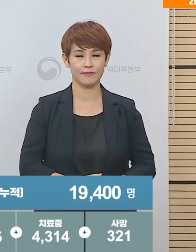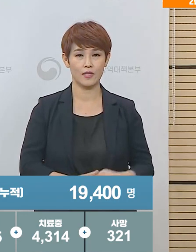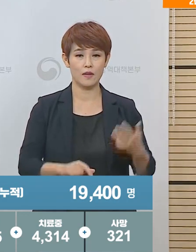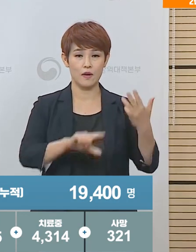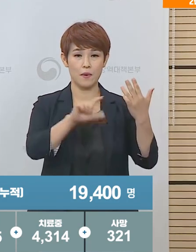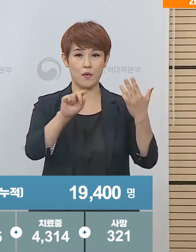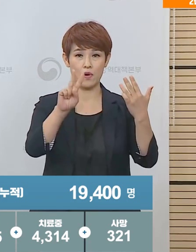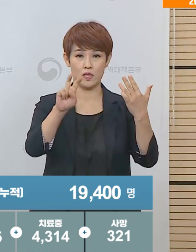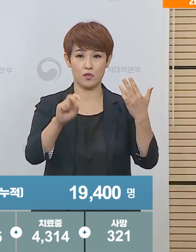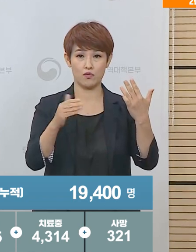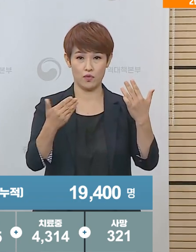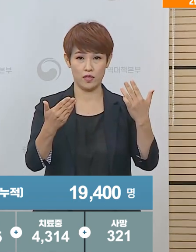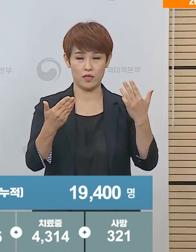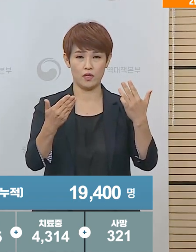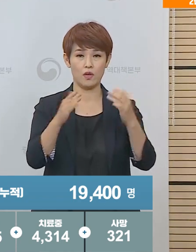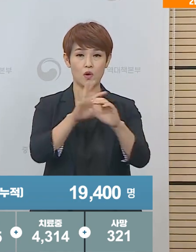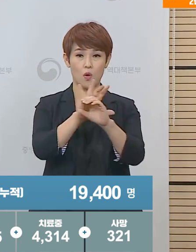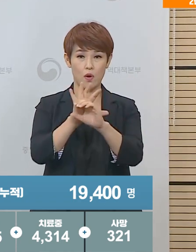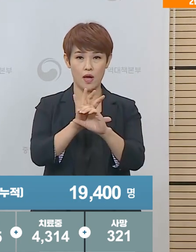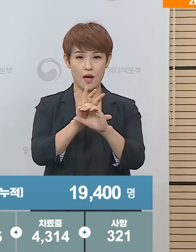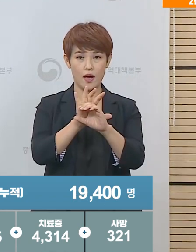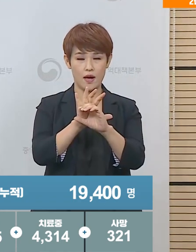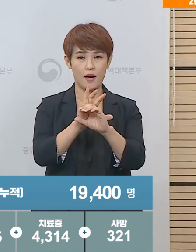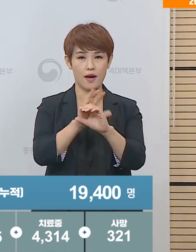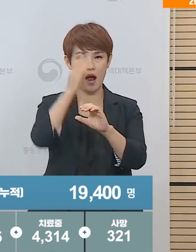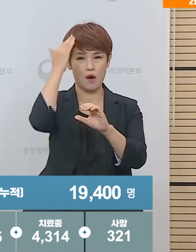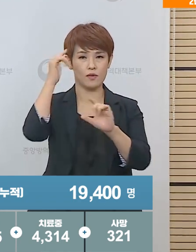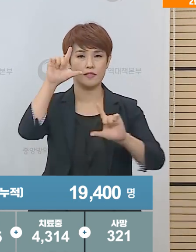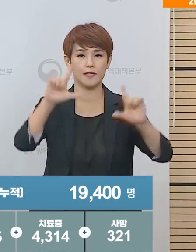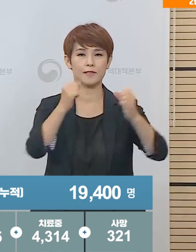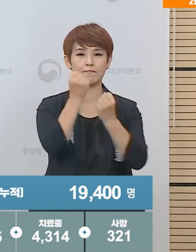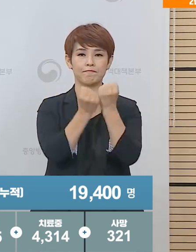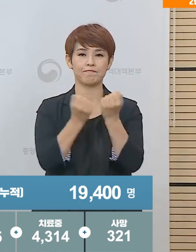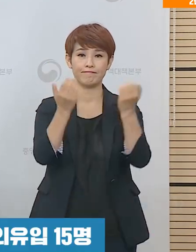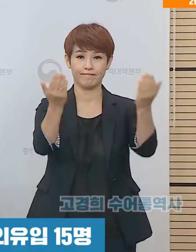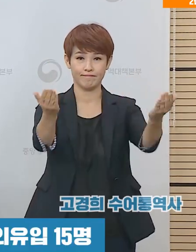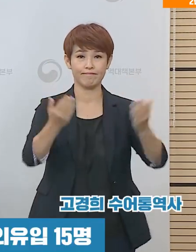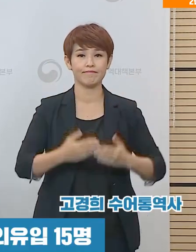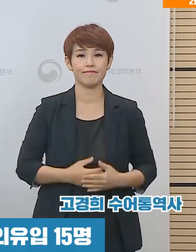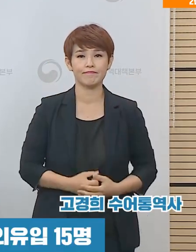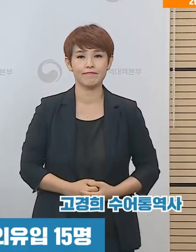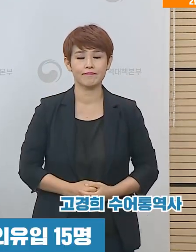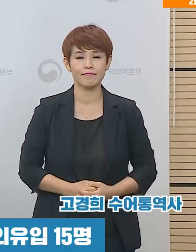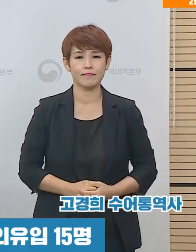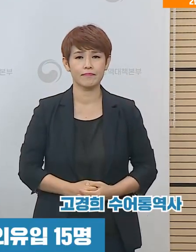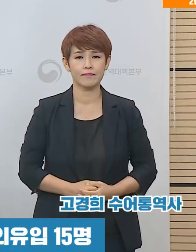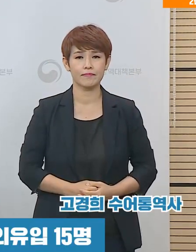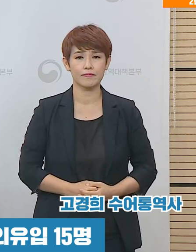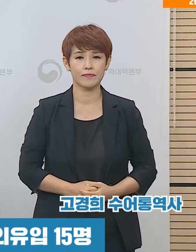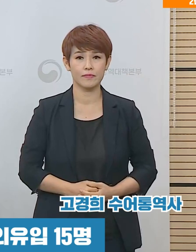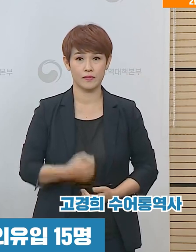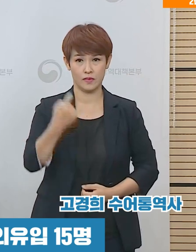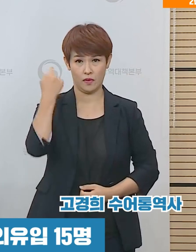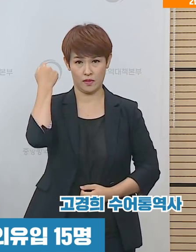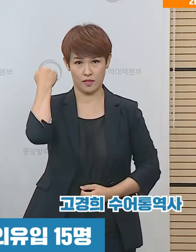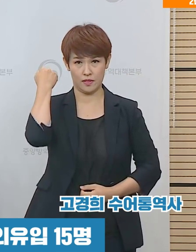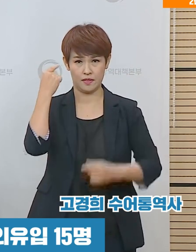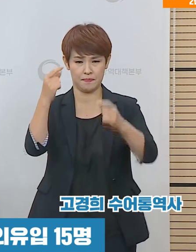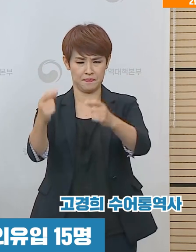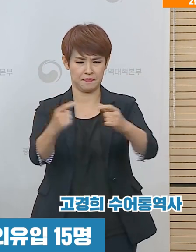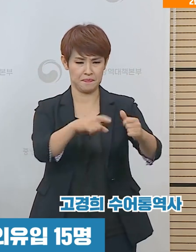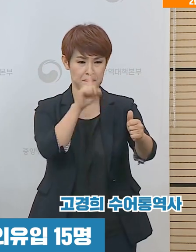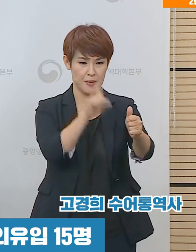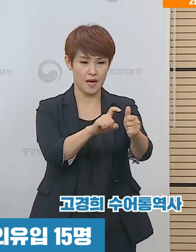8월 29일 코로나 바이러스 감염증 1구 발생 현황을 말씀드리겠습니다. 먼저 국내 발생